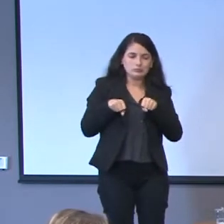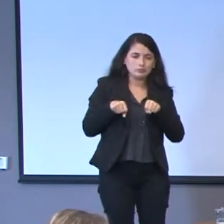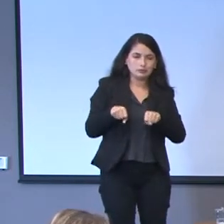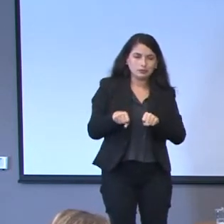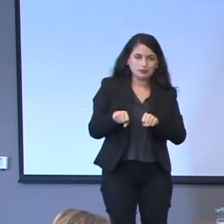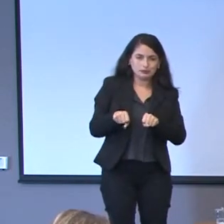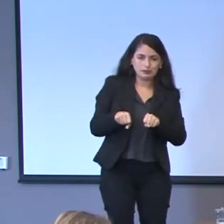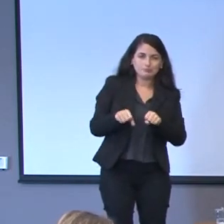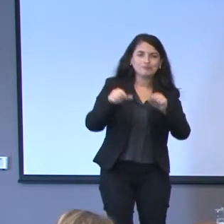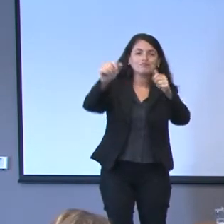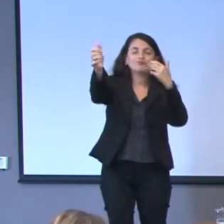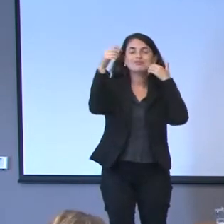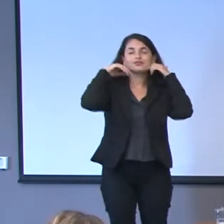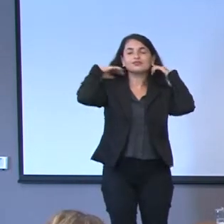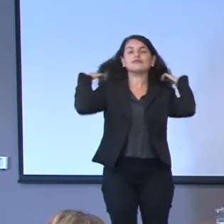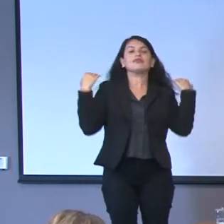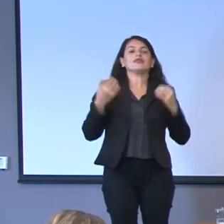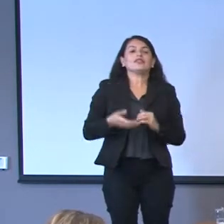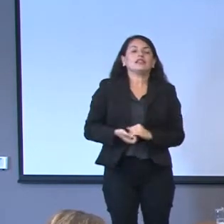E